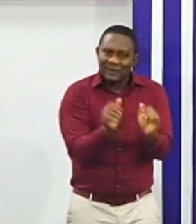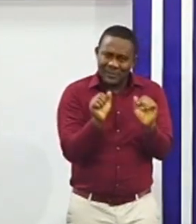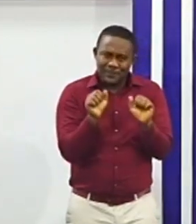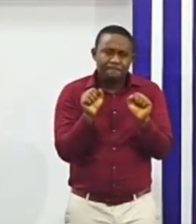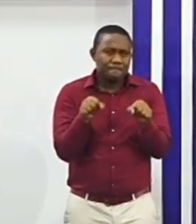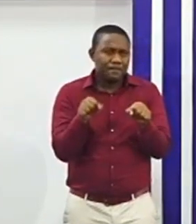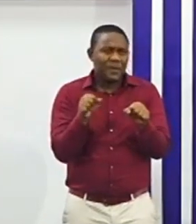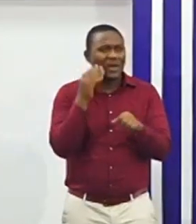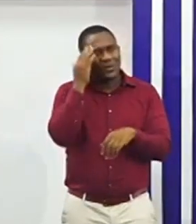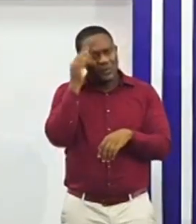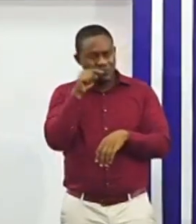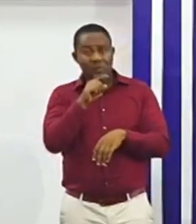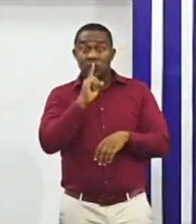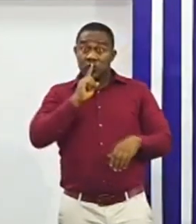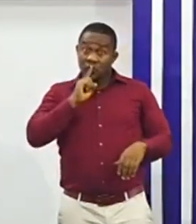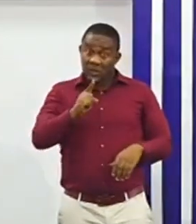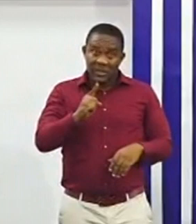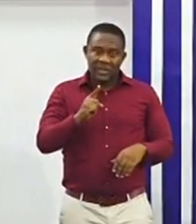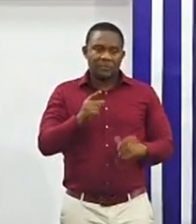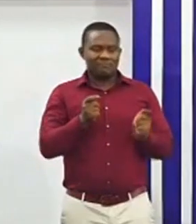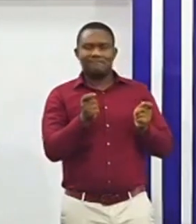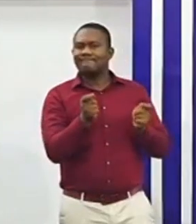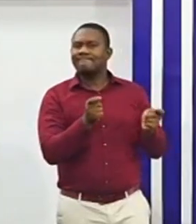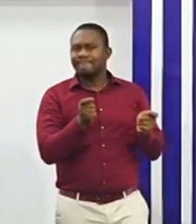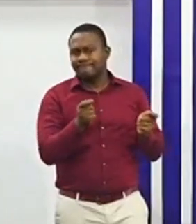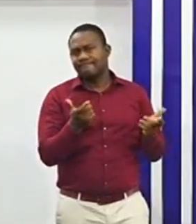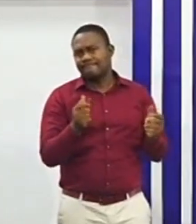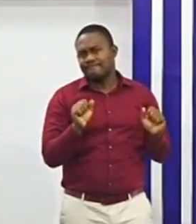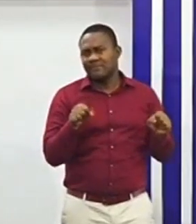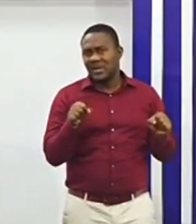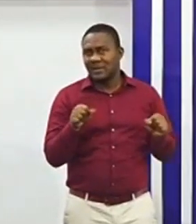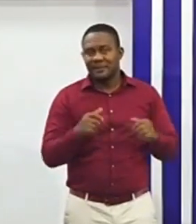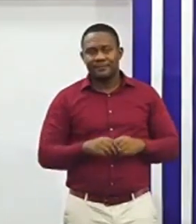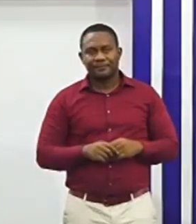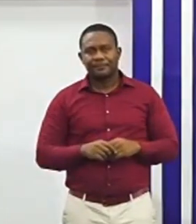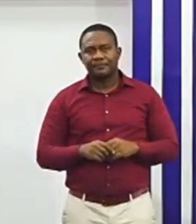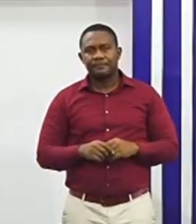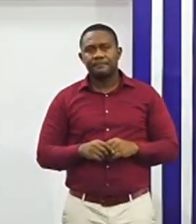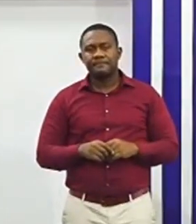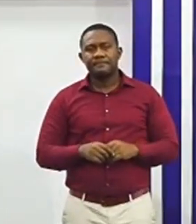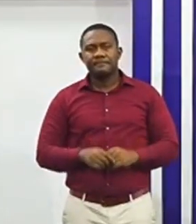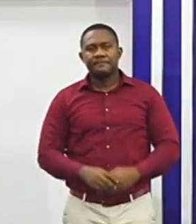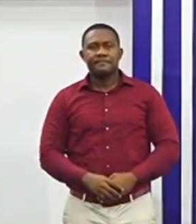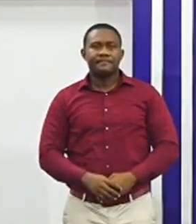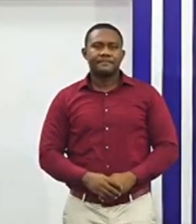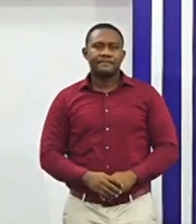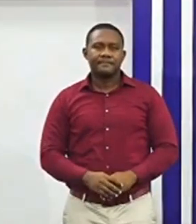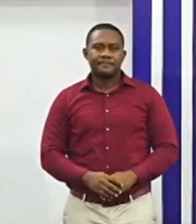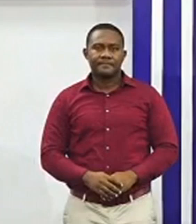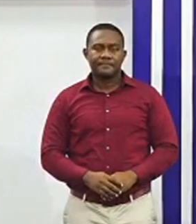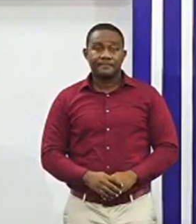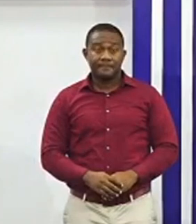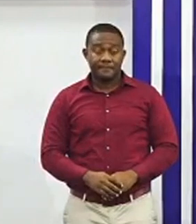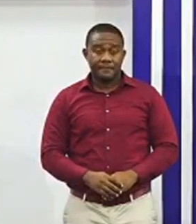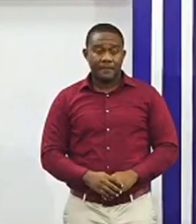Te kyela la yaga ka ka te ne na toɔ araa ŋa. Te na toɔ vɛn la ka a baaloŋ ŋa ta yaale gaa yaga. A